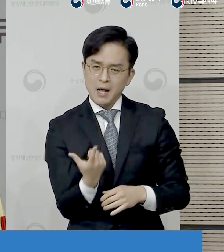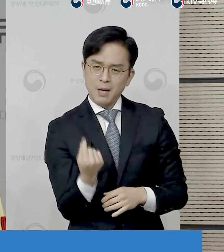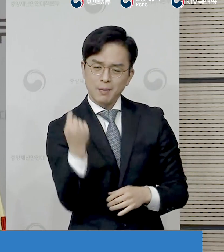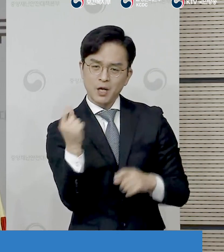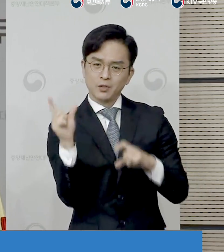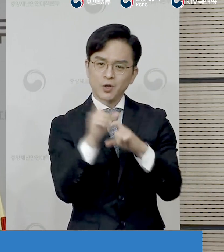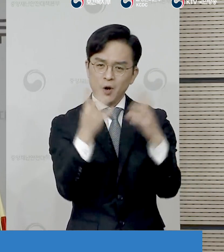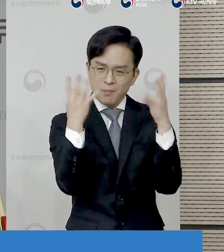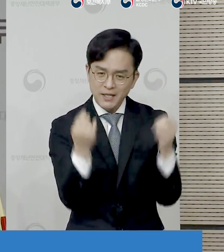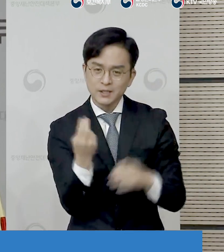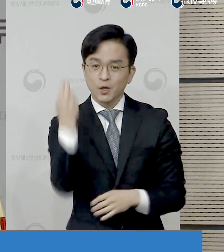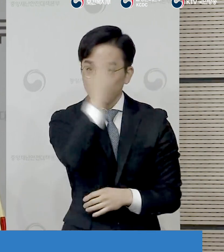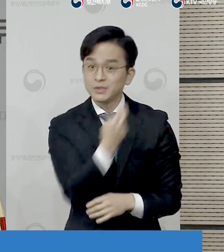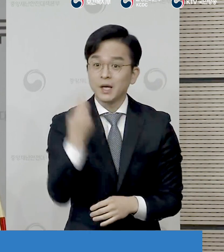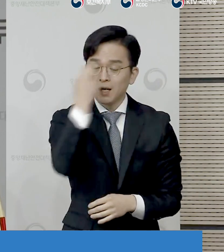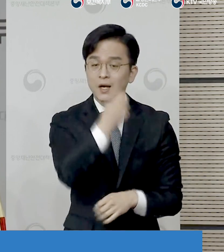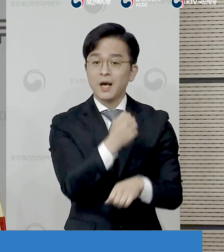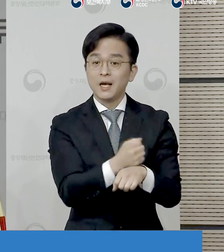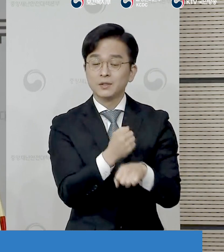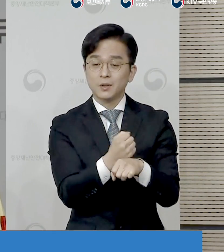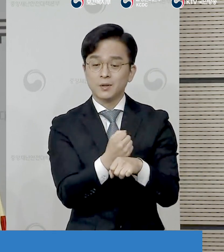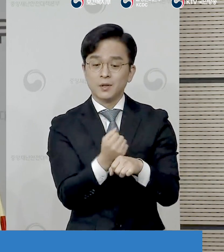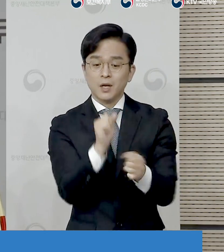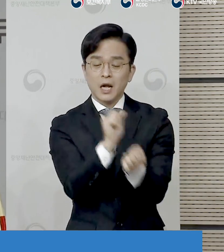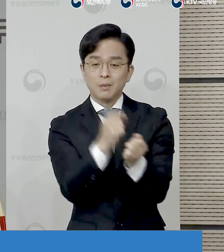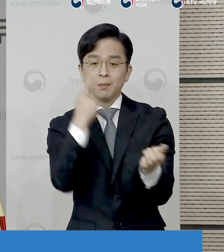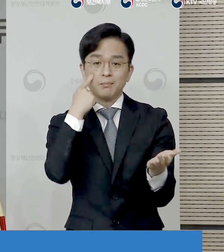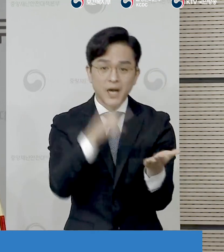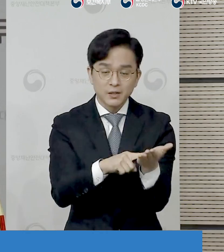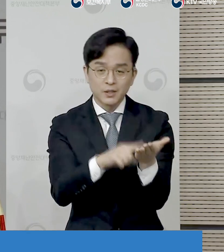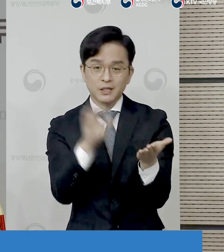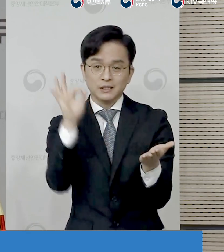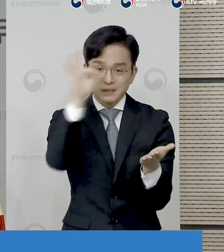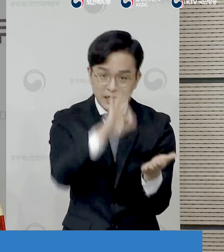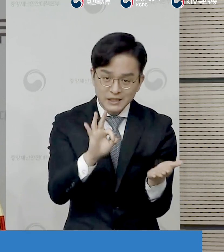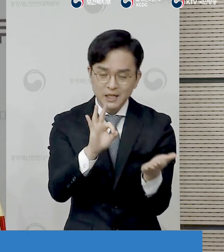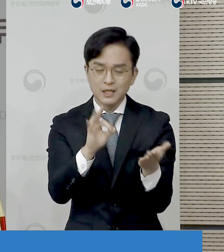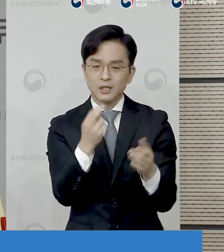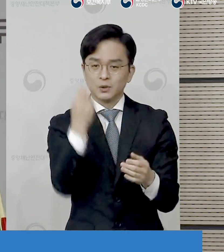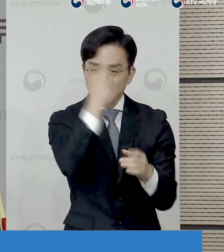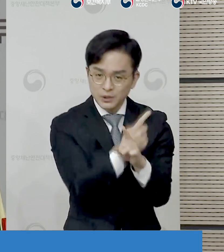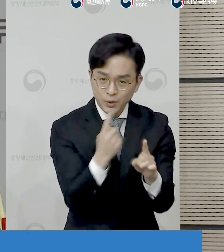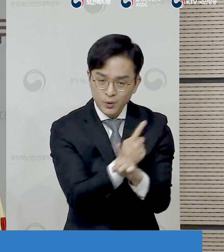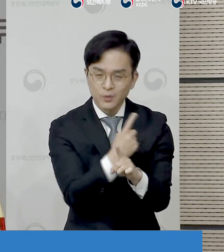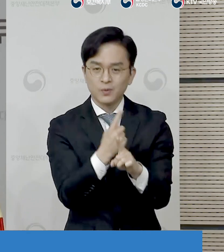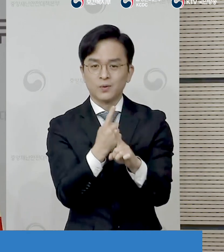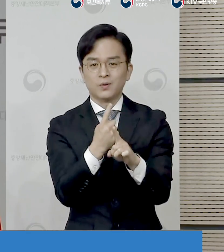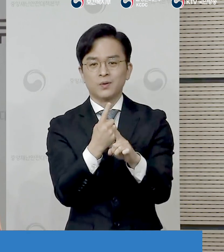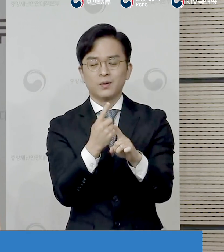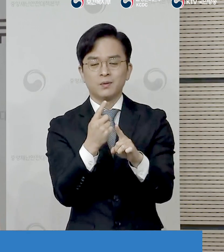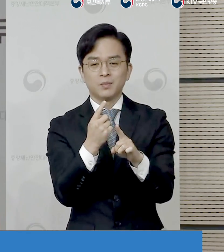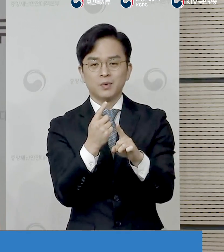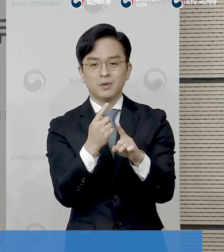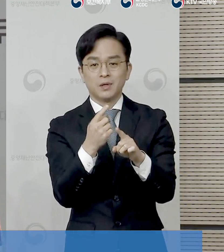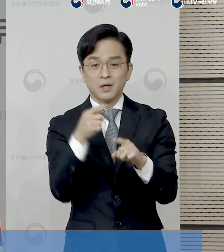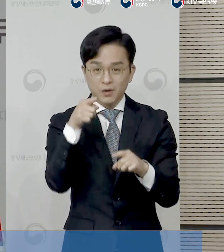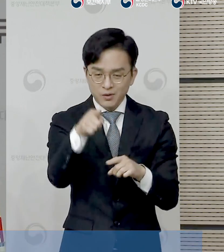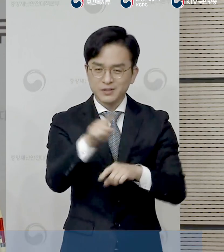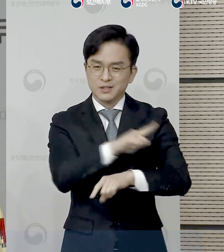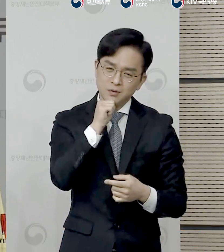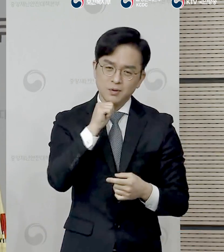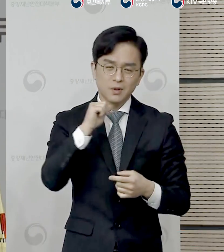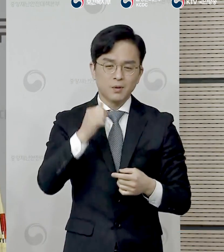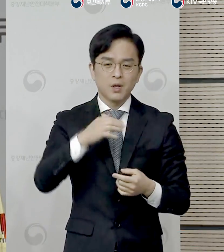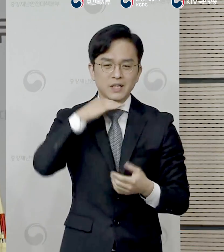확진 환자를 찾고 의료적 치료가 필요한 고위험 환자를 집중하여 돌보는 것이 더욱 중요하다고